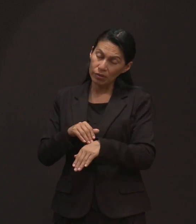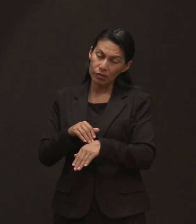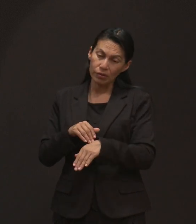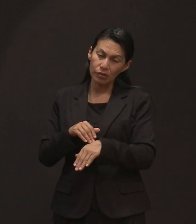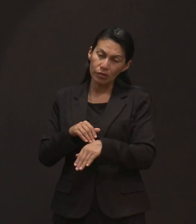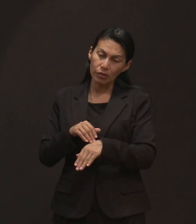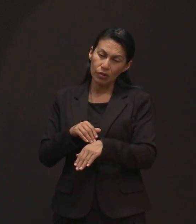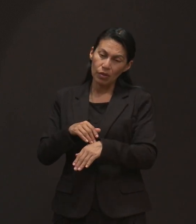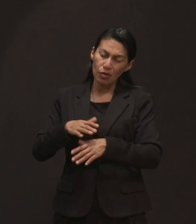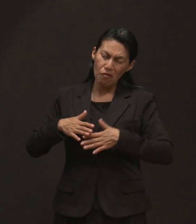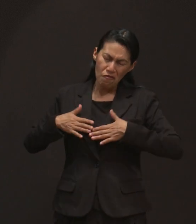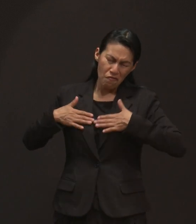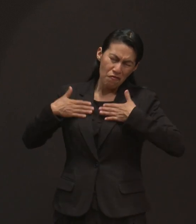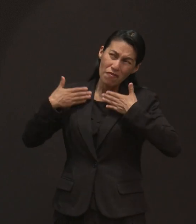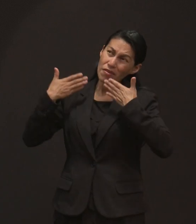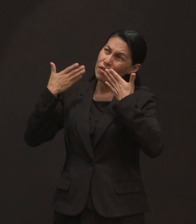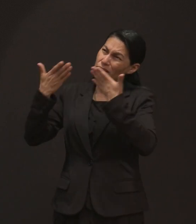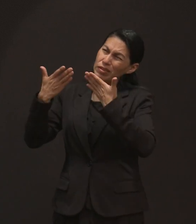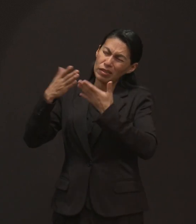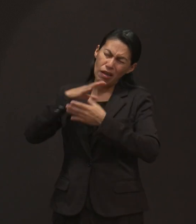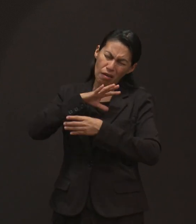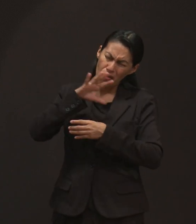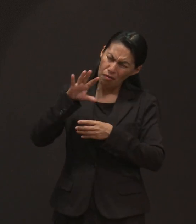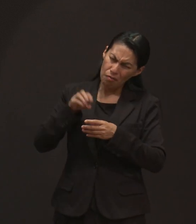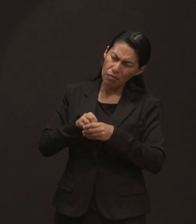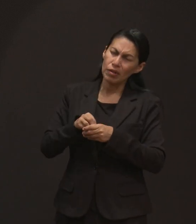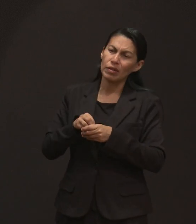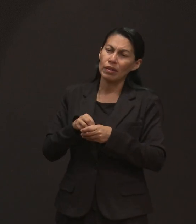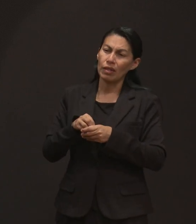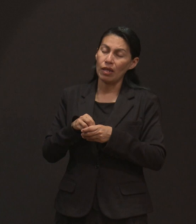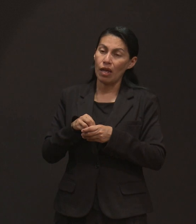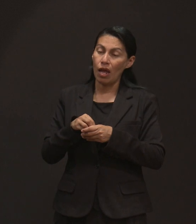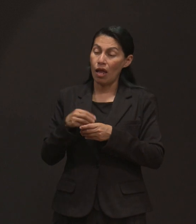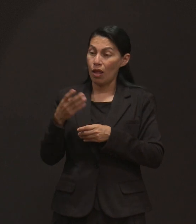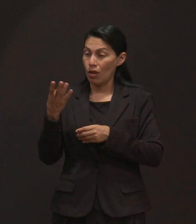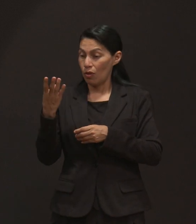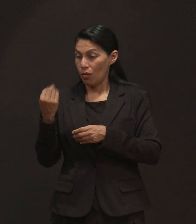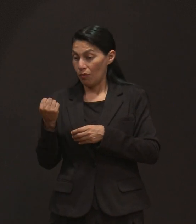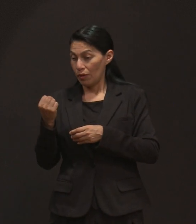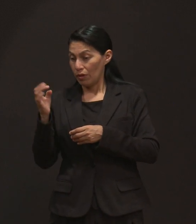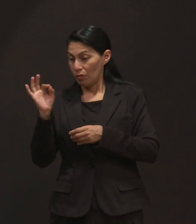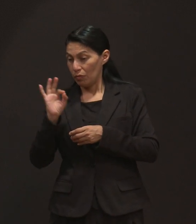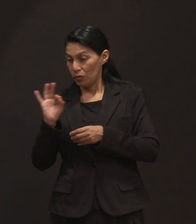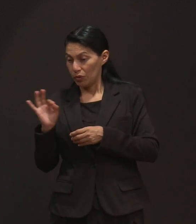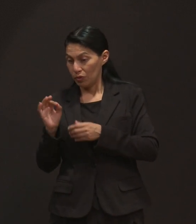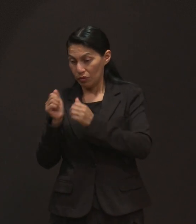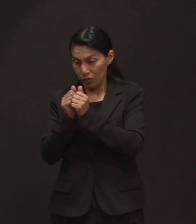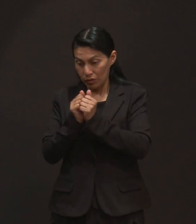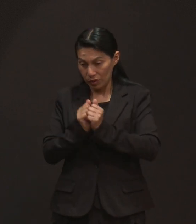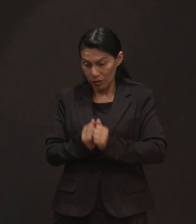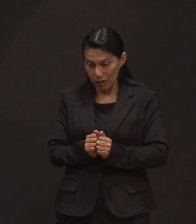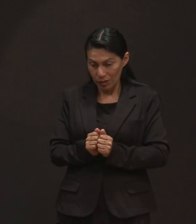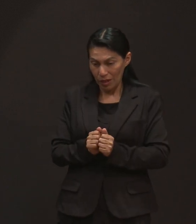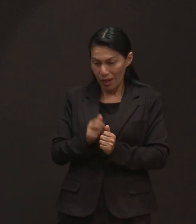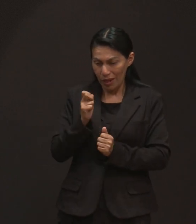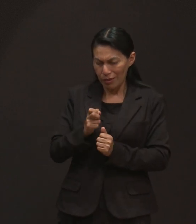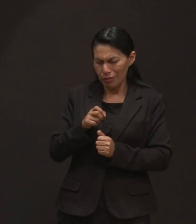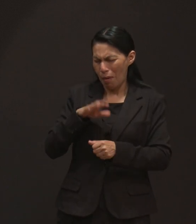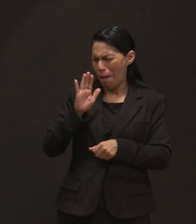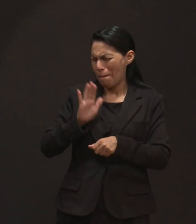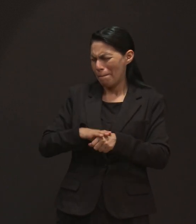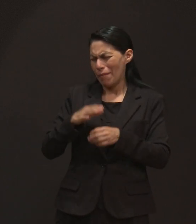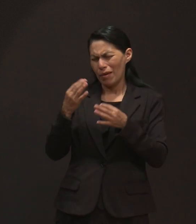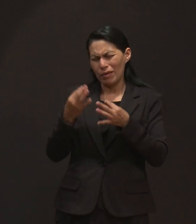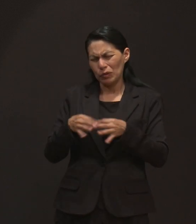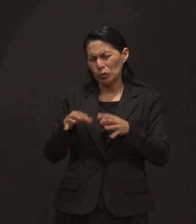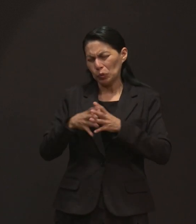en obediencia, confianza plena en Dios. Ese 90% que queda es